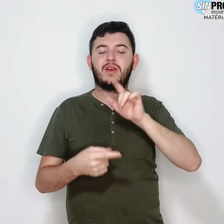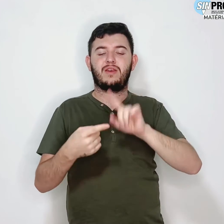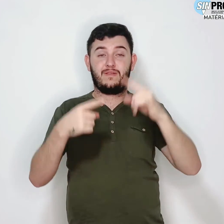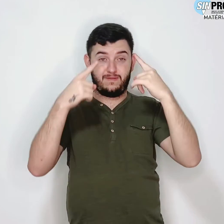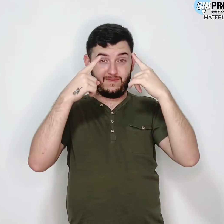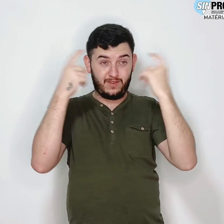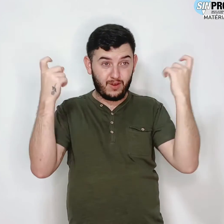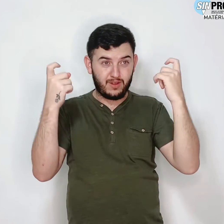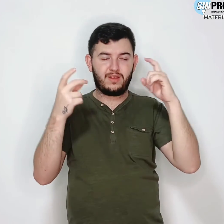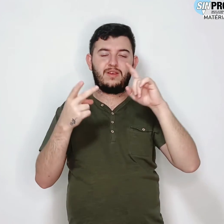desemprego.